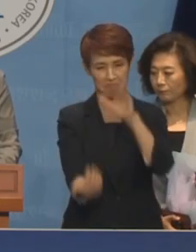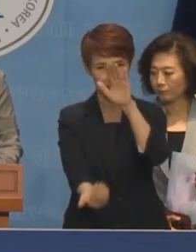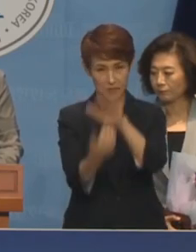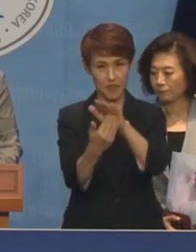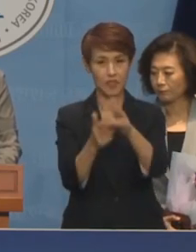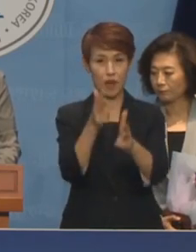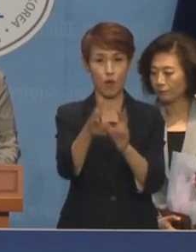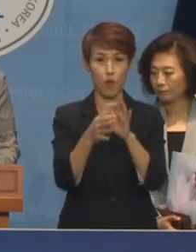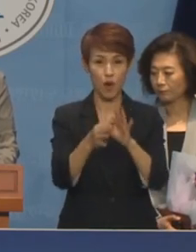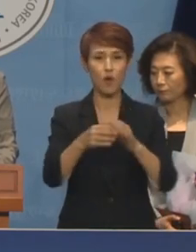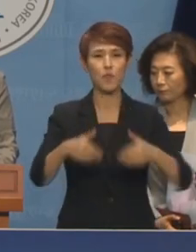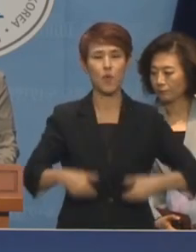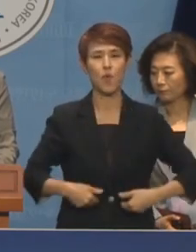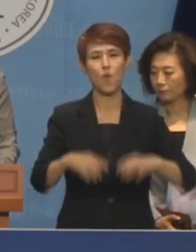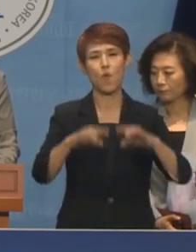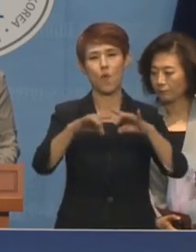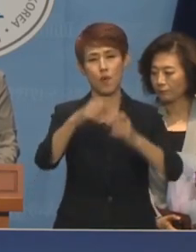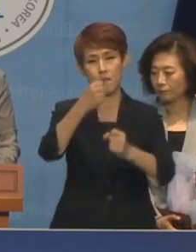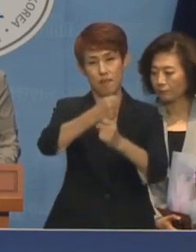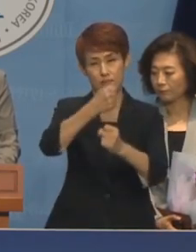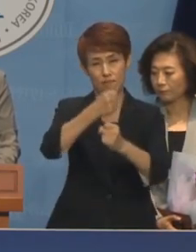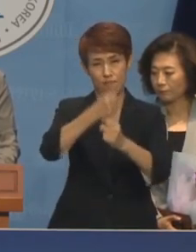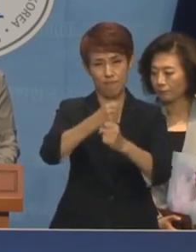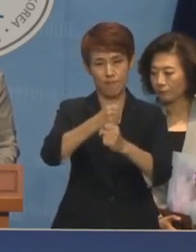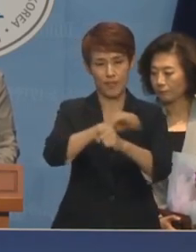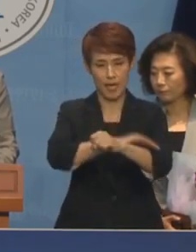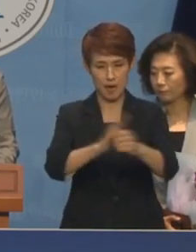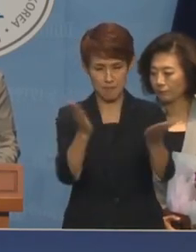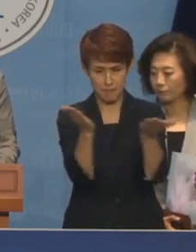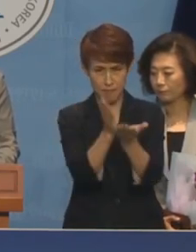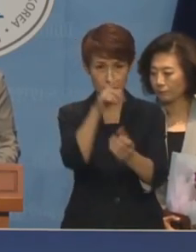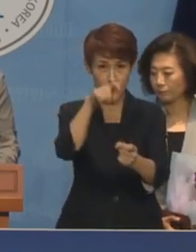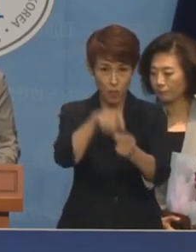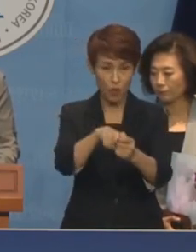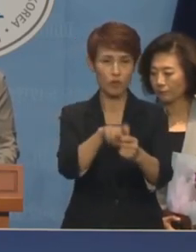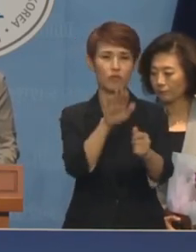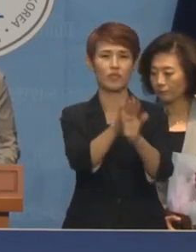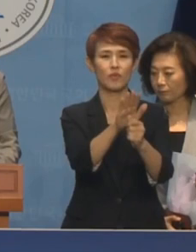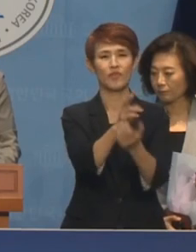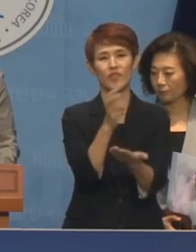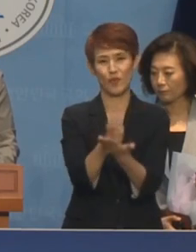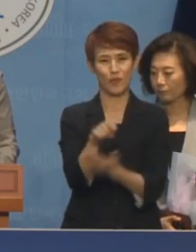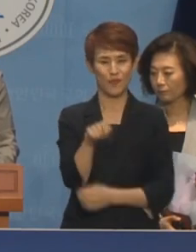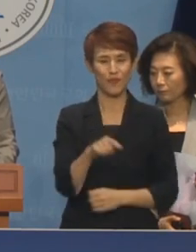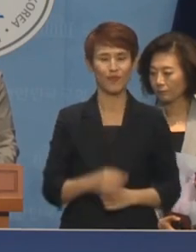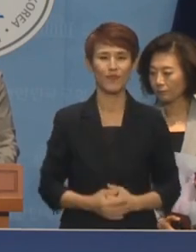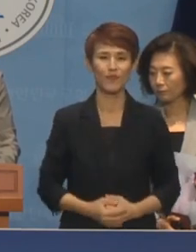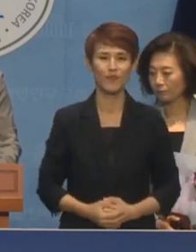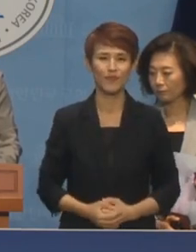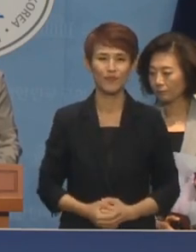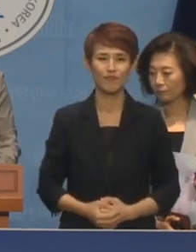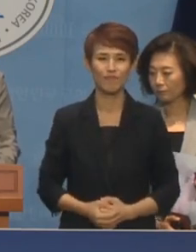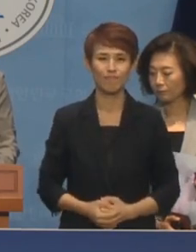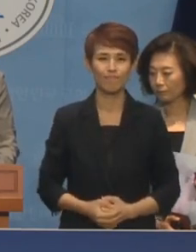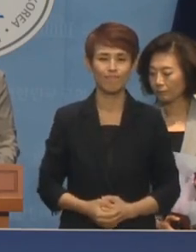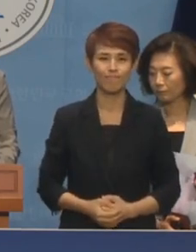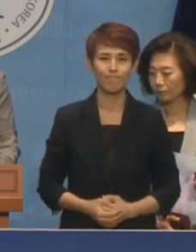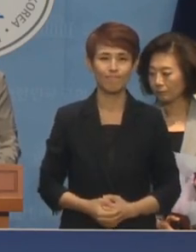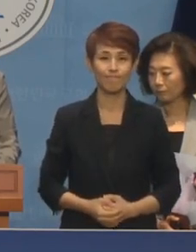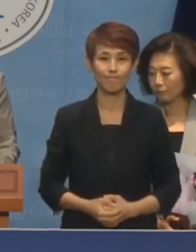필요한 전력망 설비를 적기에 확충하기 위한 지원 제도를 망라했습니다.